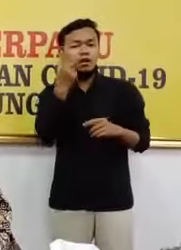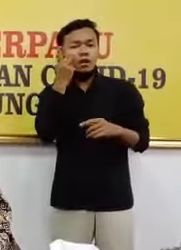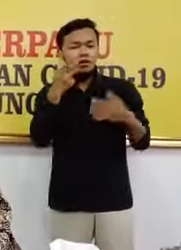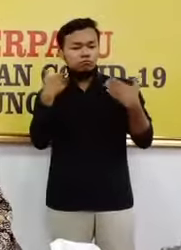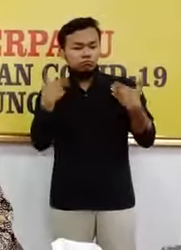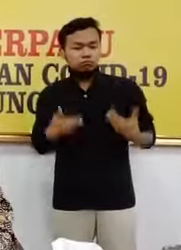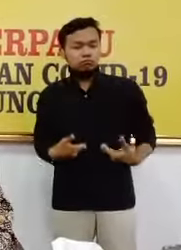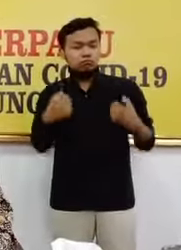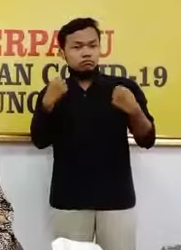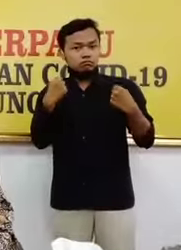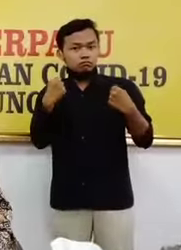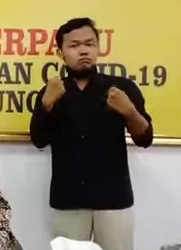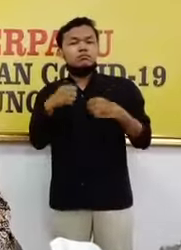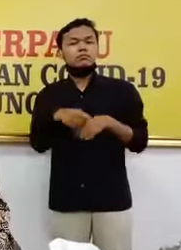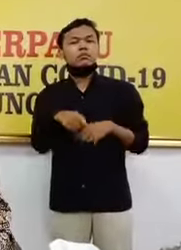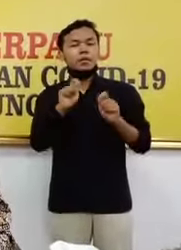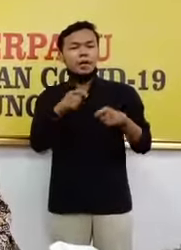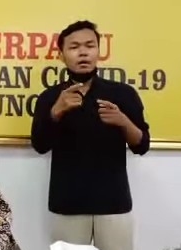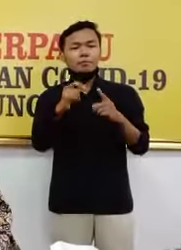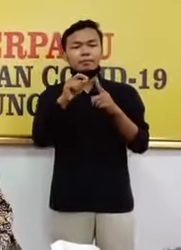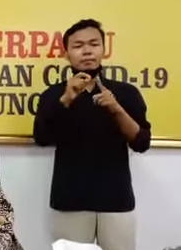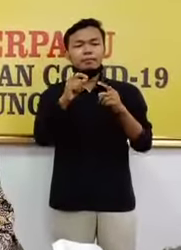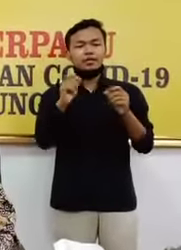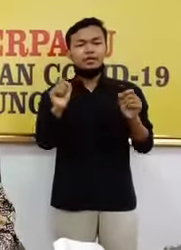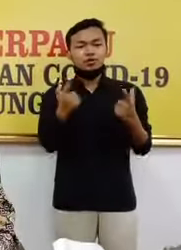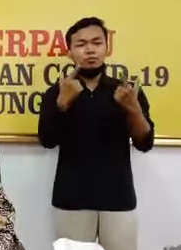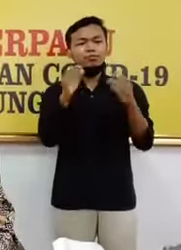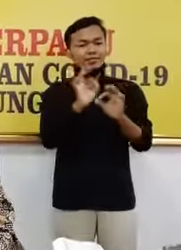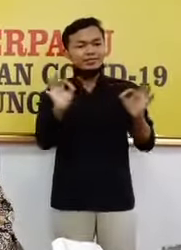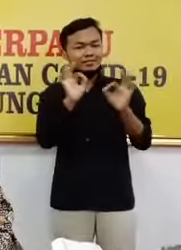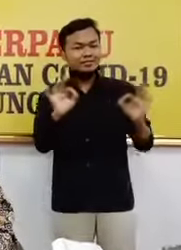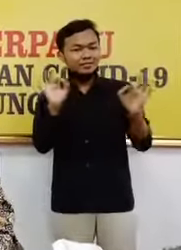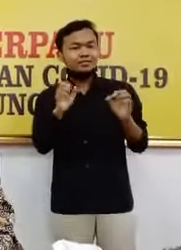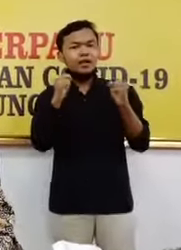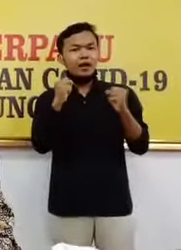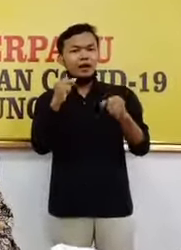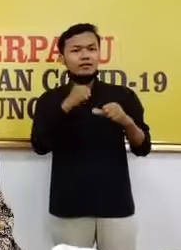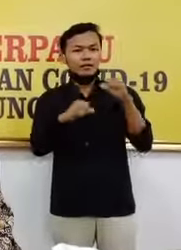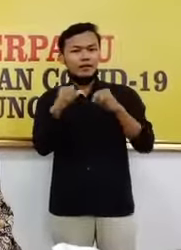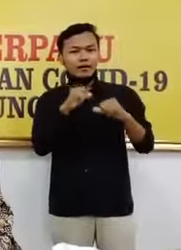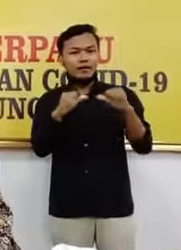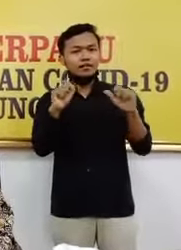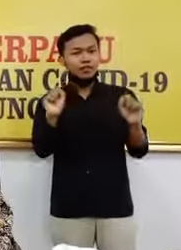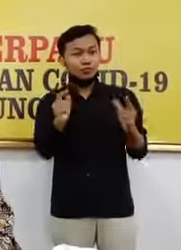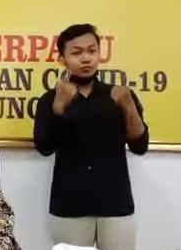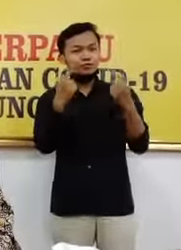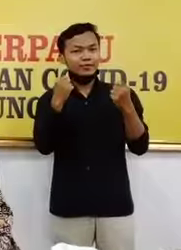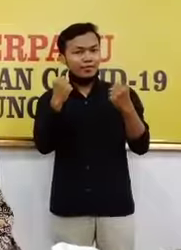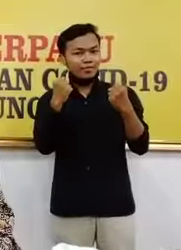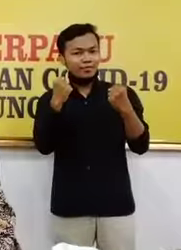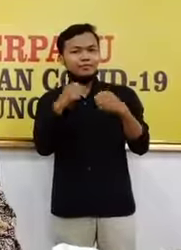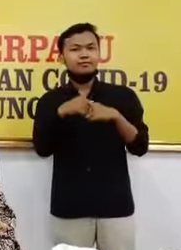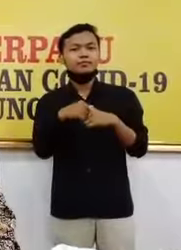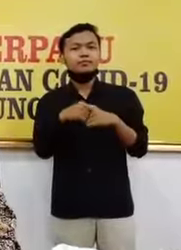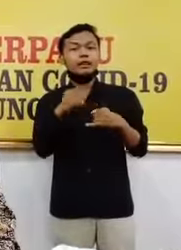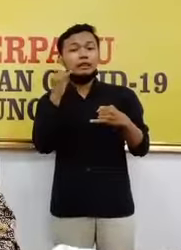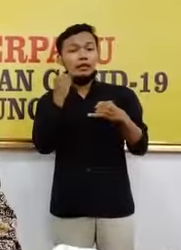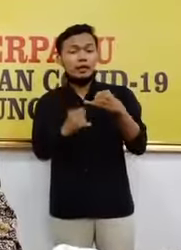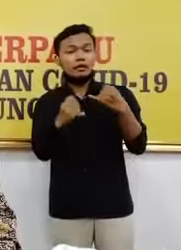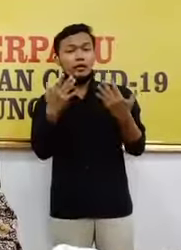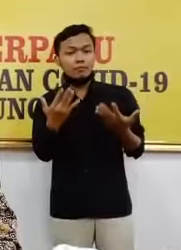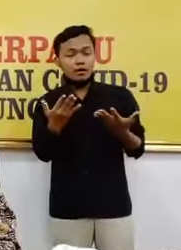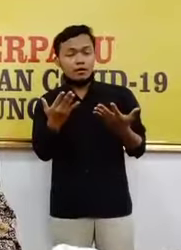ya. Jadi dengan PHBS, perilaku hidup bersih dan sehat, dan gerakan masyarakat hidup sehat. Dan yang terakhir